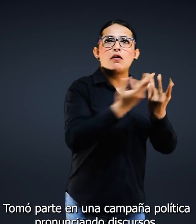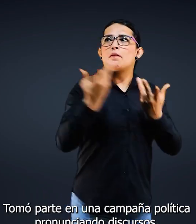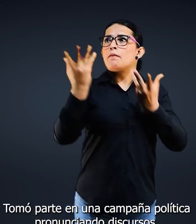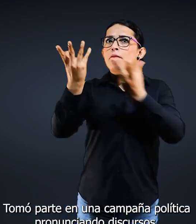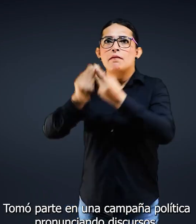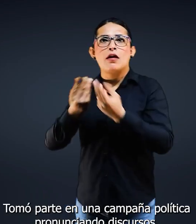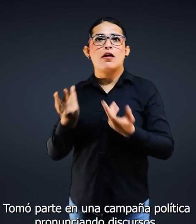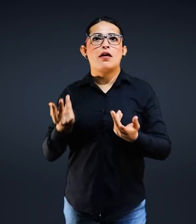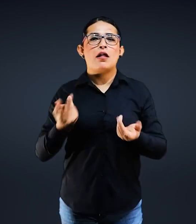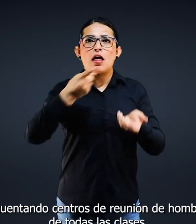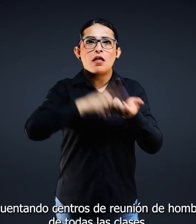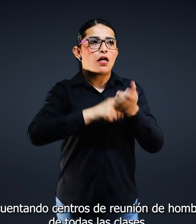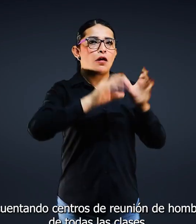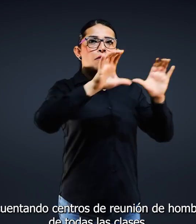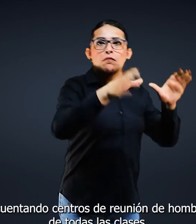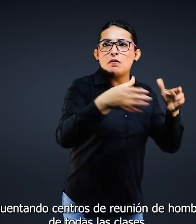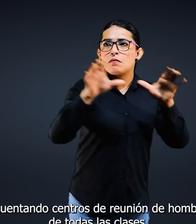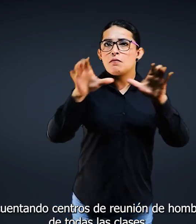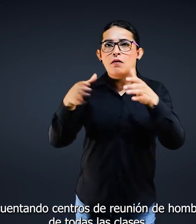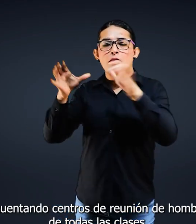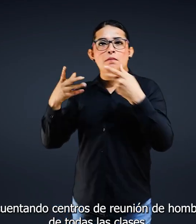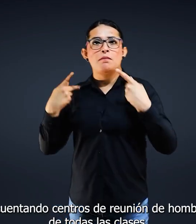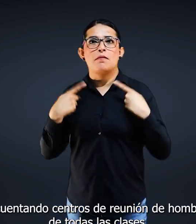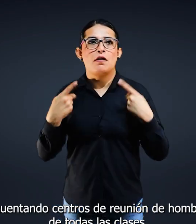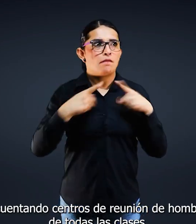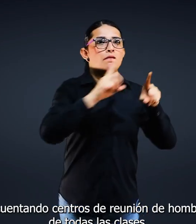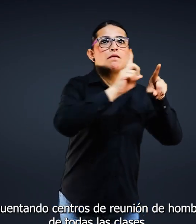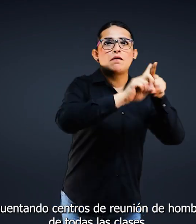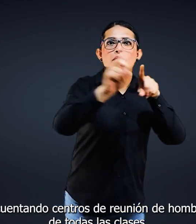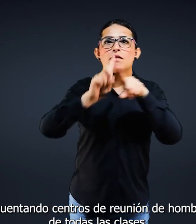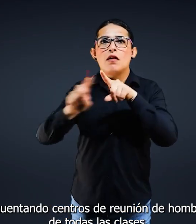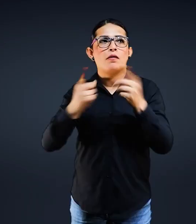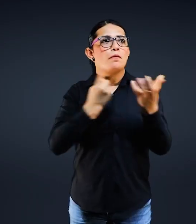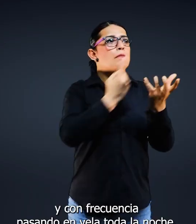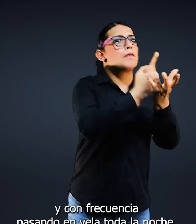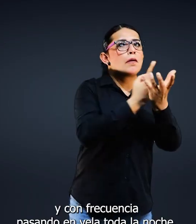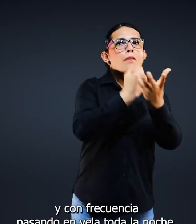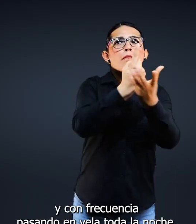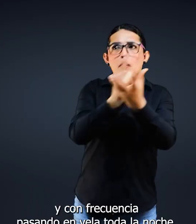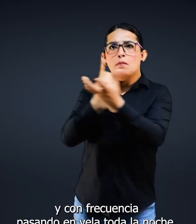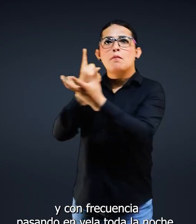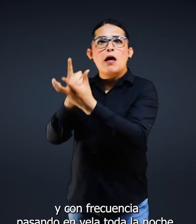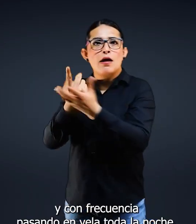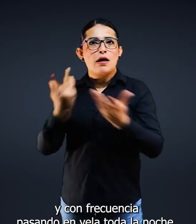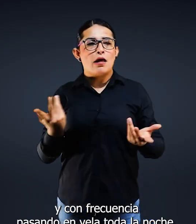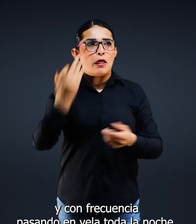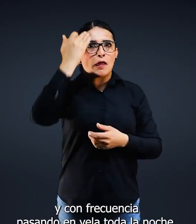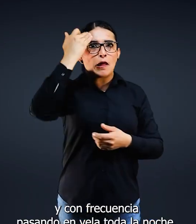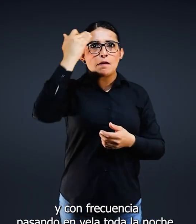pronunciando discursos, frecuentando centros de reunión de hombres de todas las clases y, con frecuencia, pasando en vela